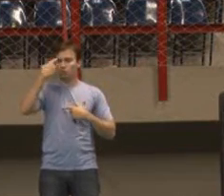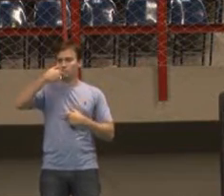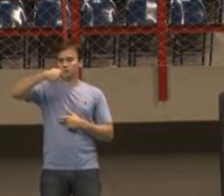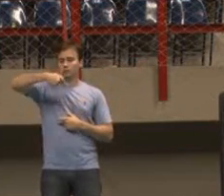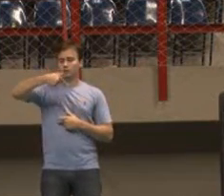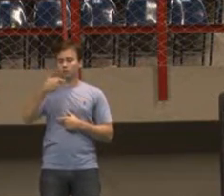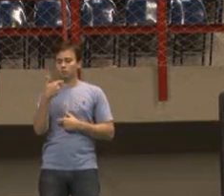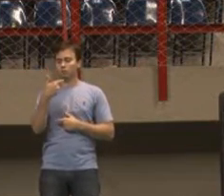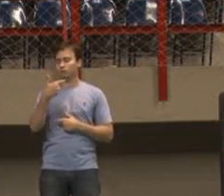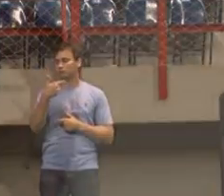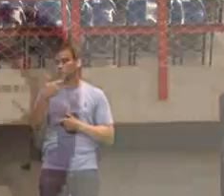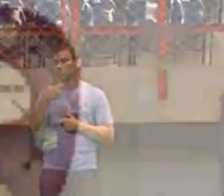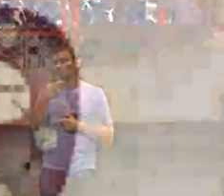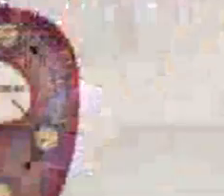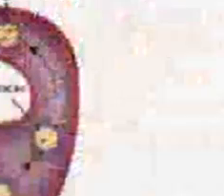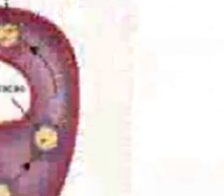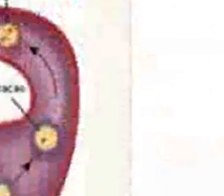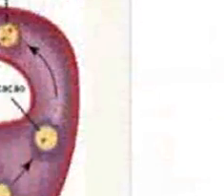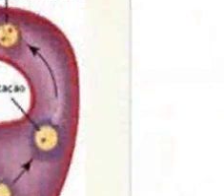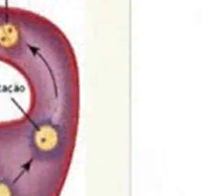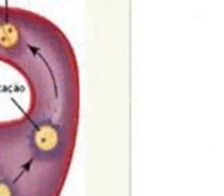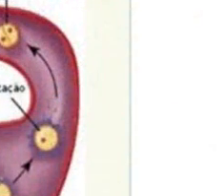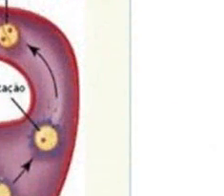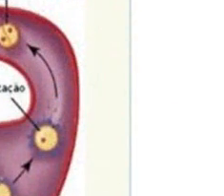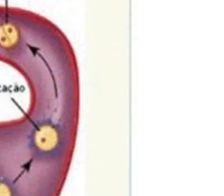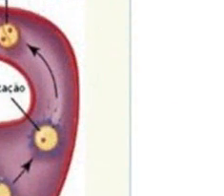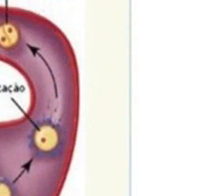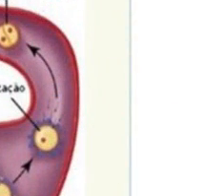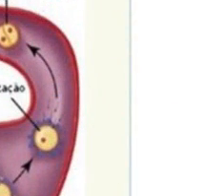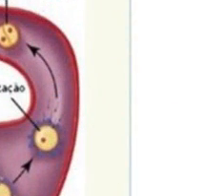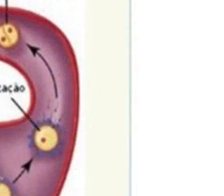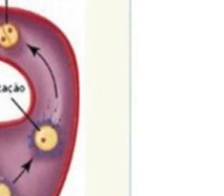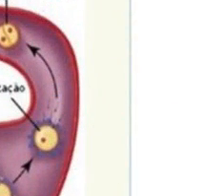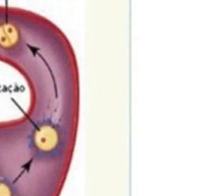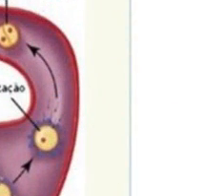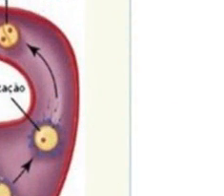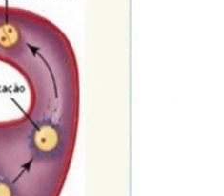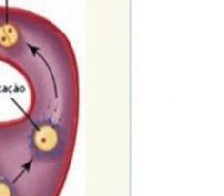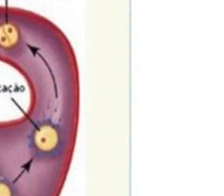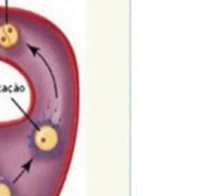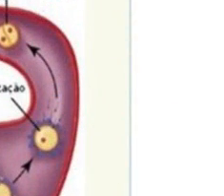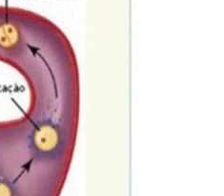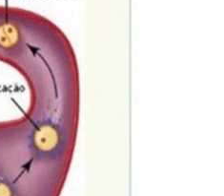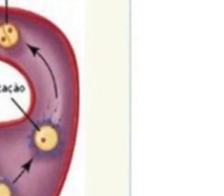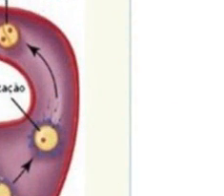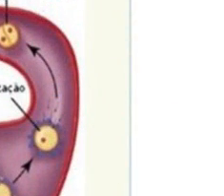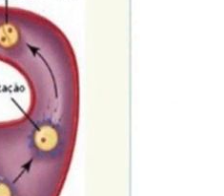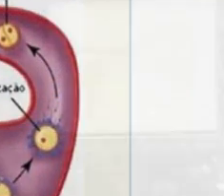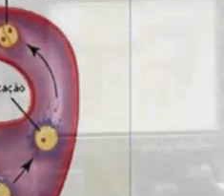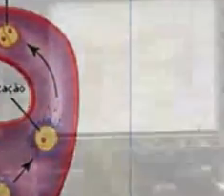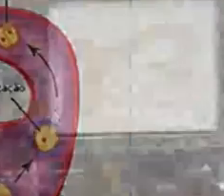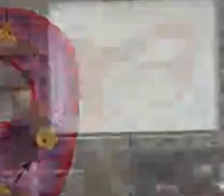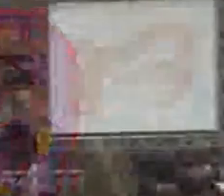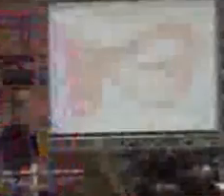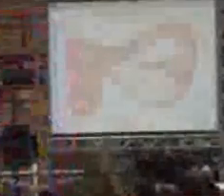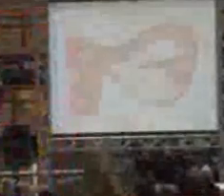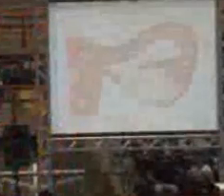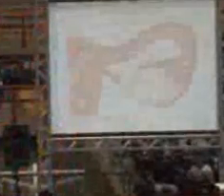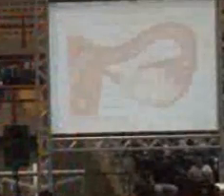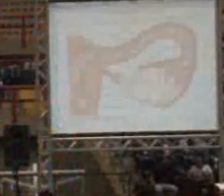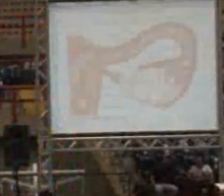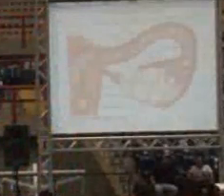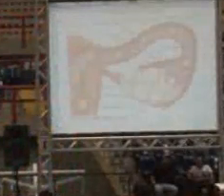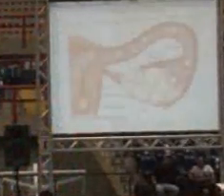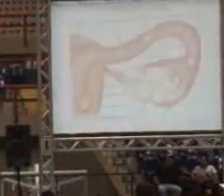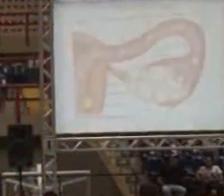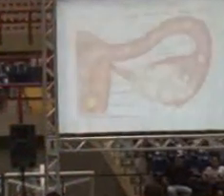esse desenhozinho aqui, ó. Quanto tempo leva da fecundação até implantar no útero, pessoal? 1 semana. Tá claro?